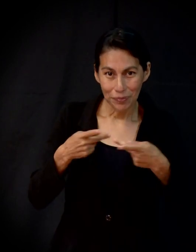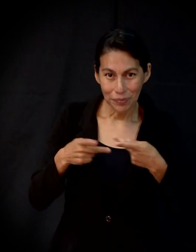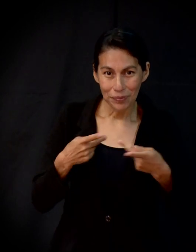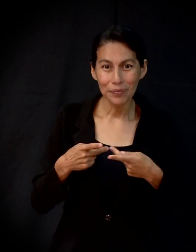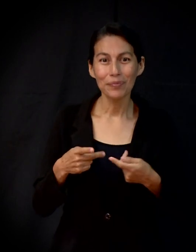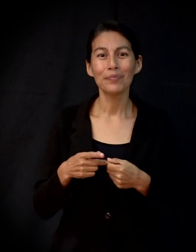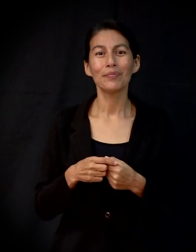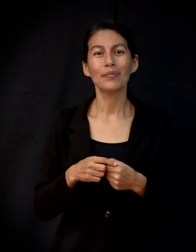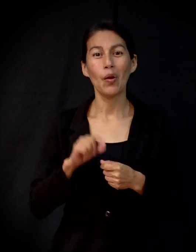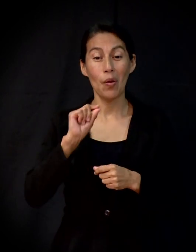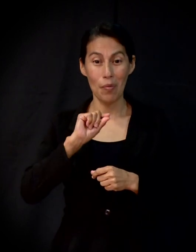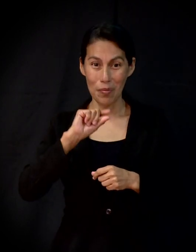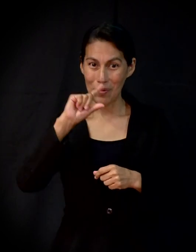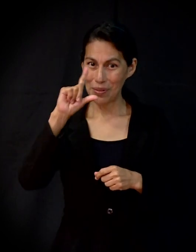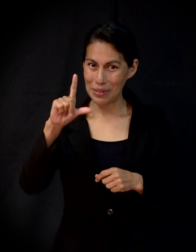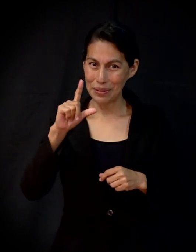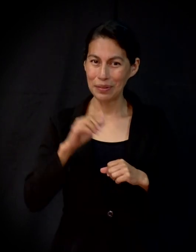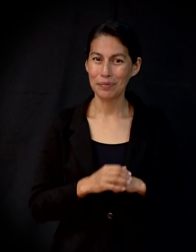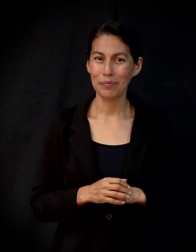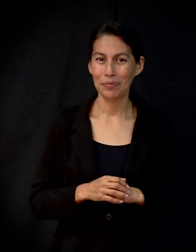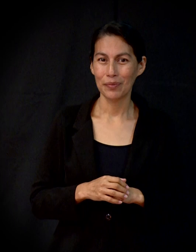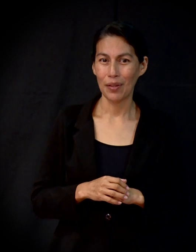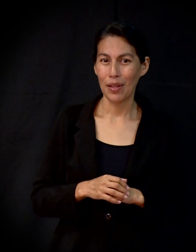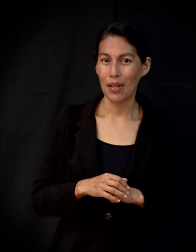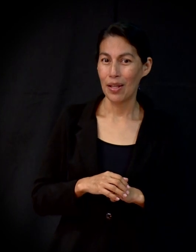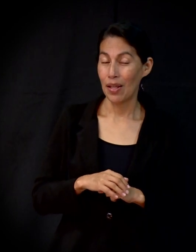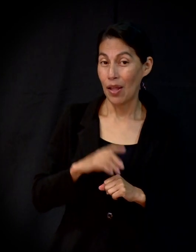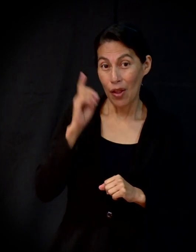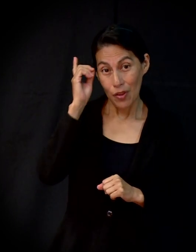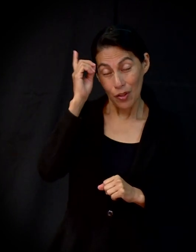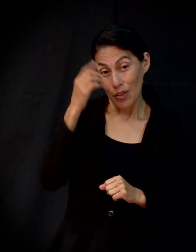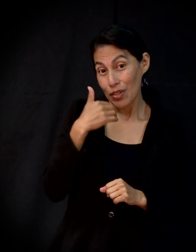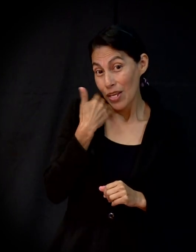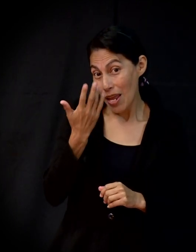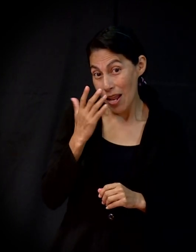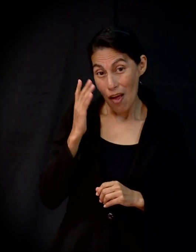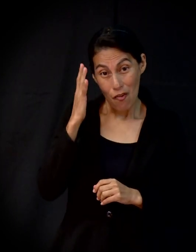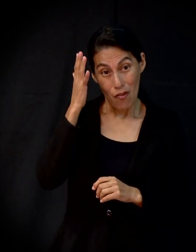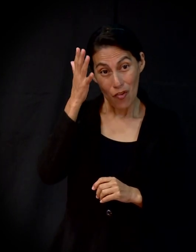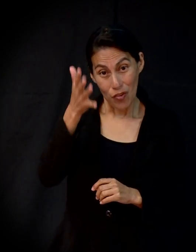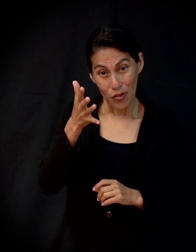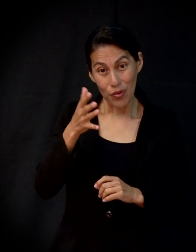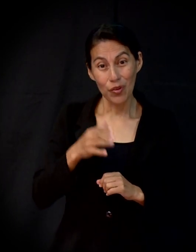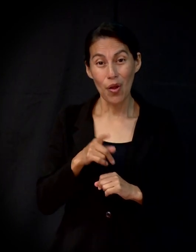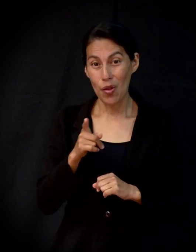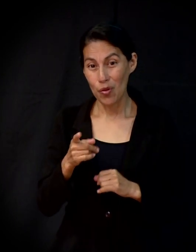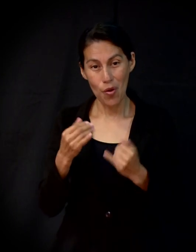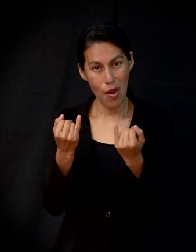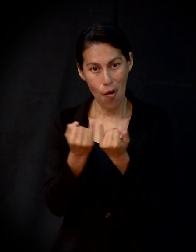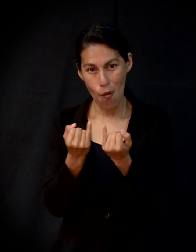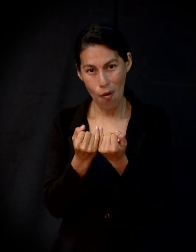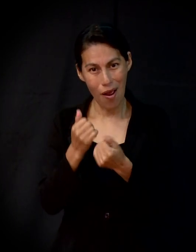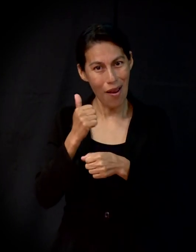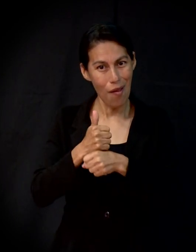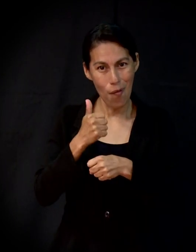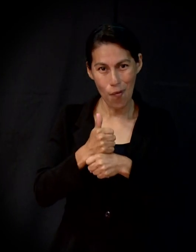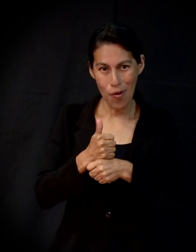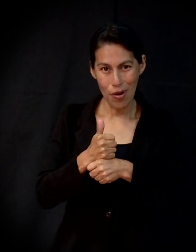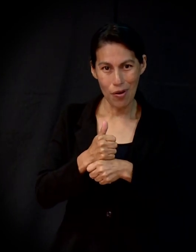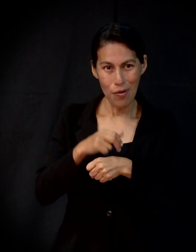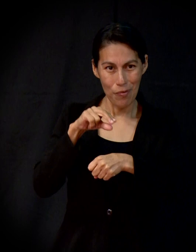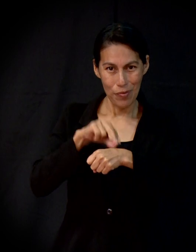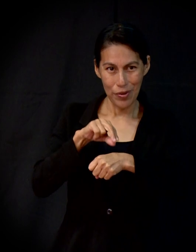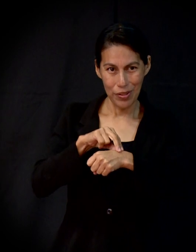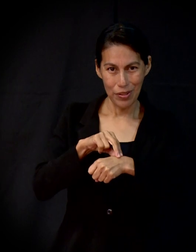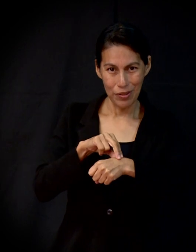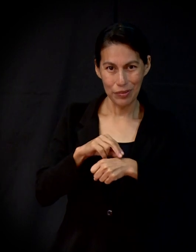especialidad. A lo mejor algún día vas a tener tu hijo en camino de tu favorito, ¿verdad? Sí, de hecho,